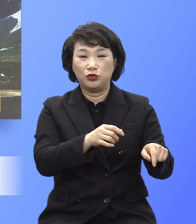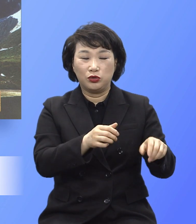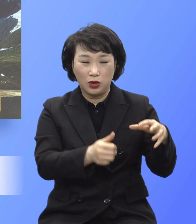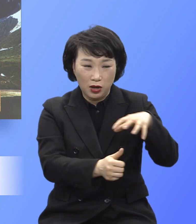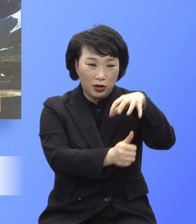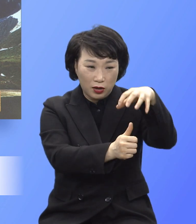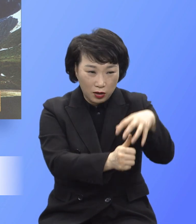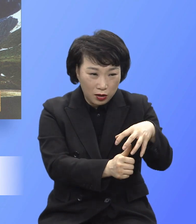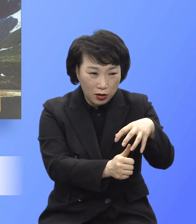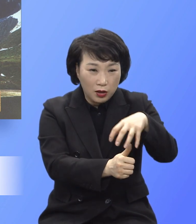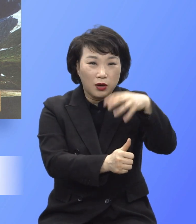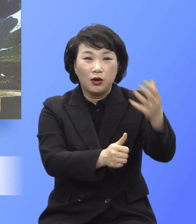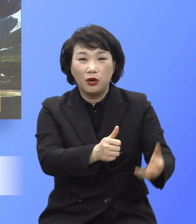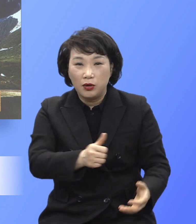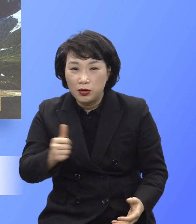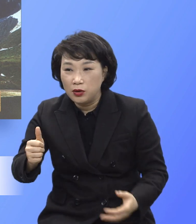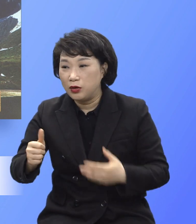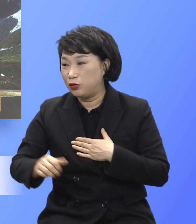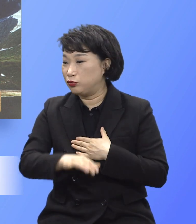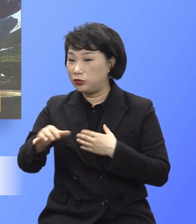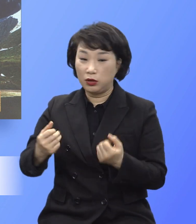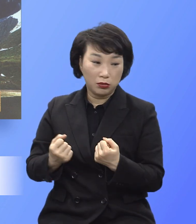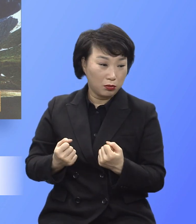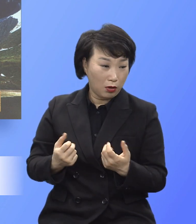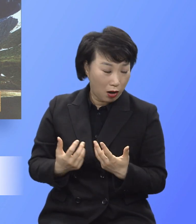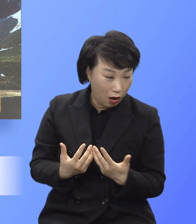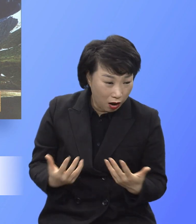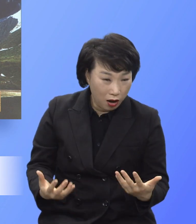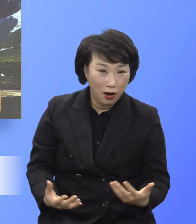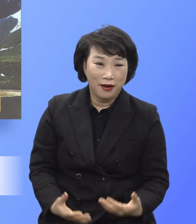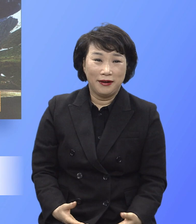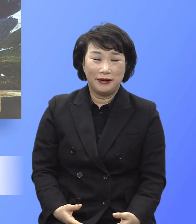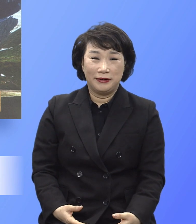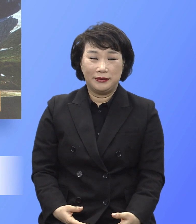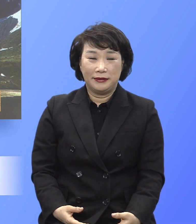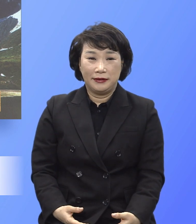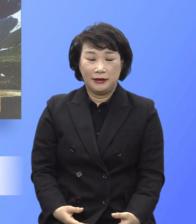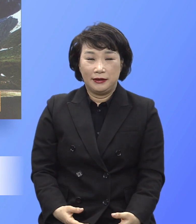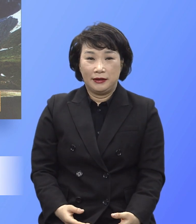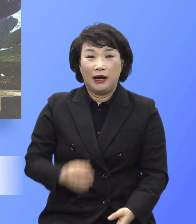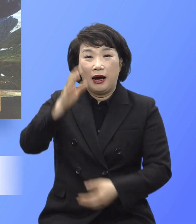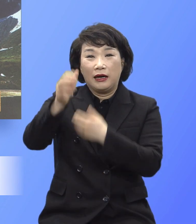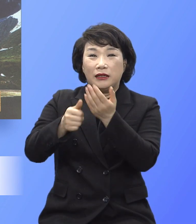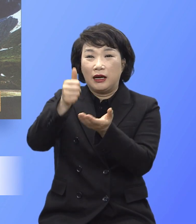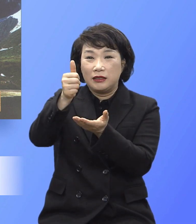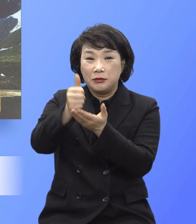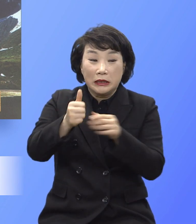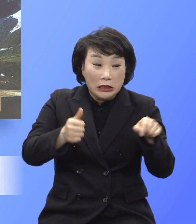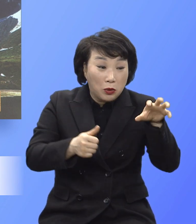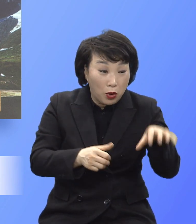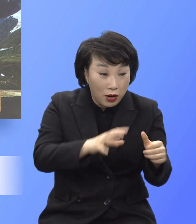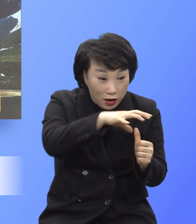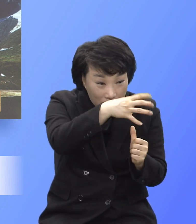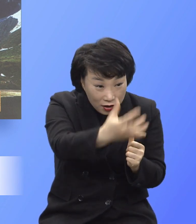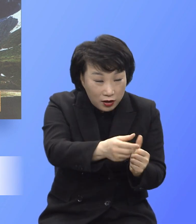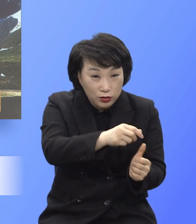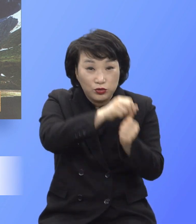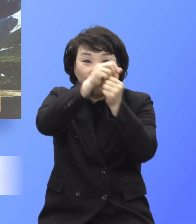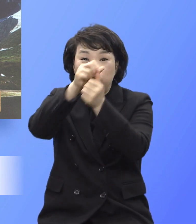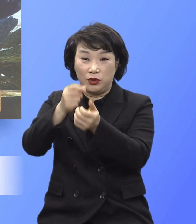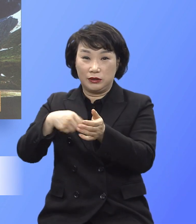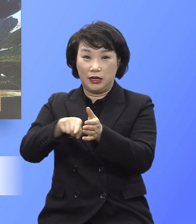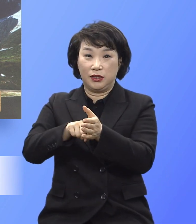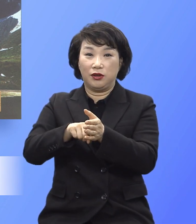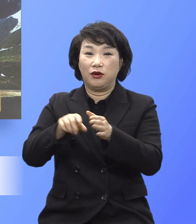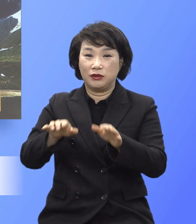손에서 벗어날 길은 전혀 없기 때문에 하나님은 여기서 벗어나게 하기